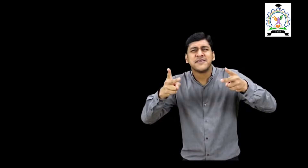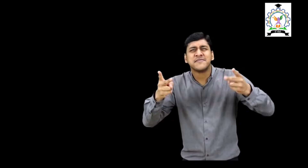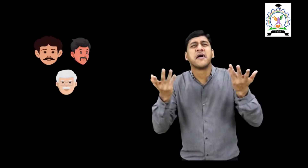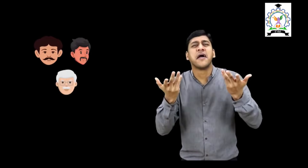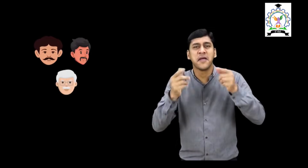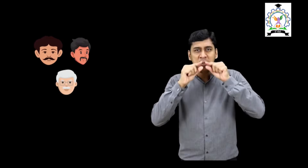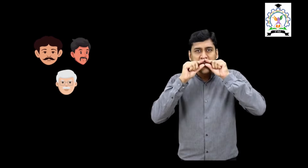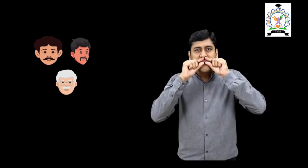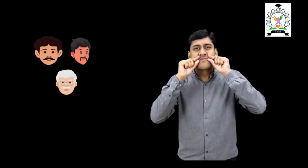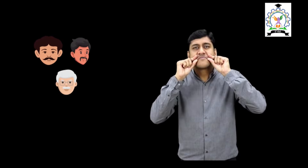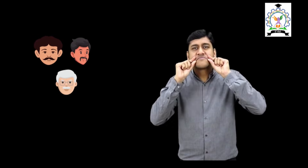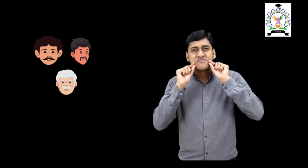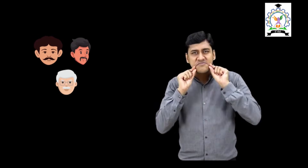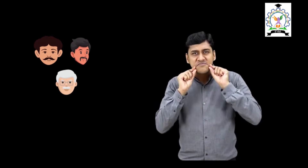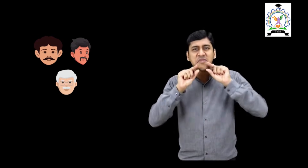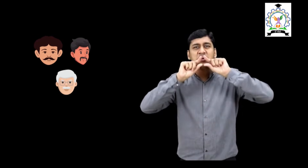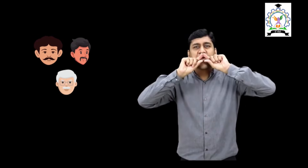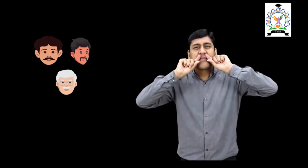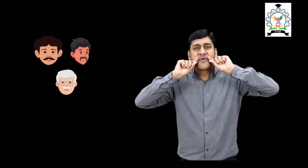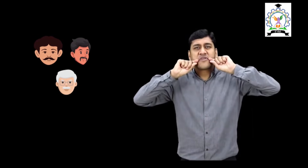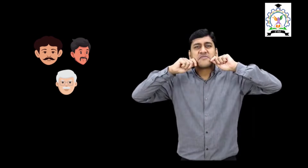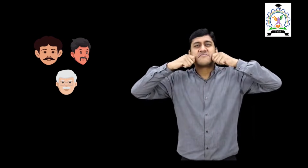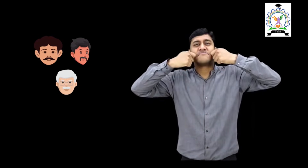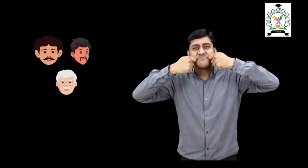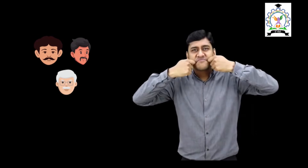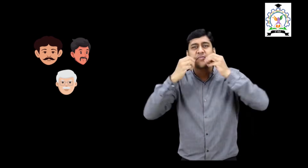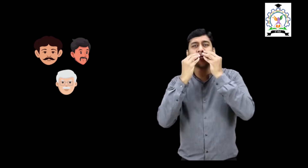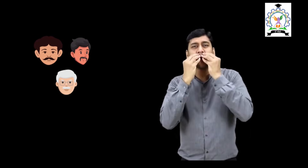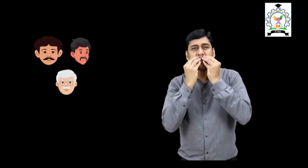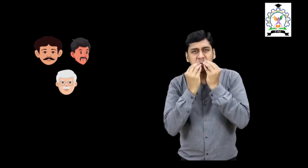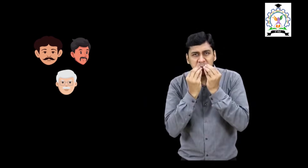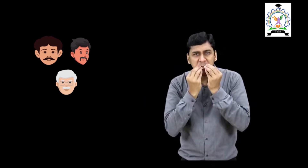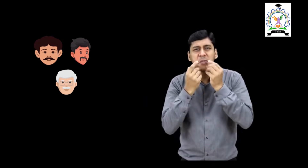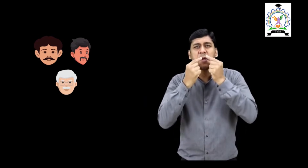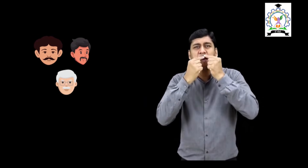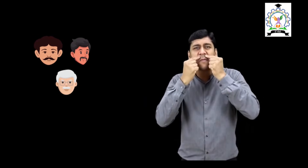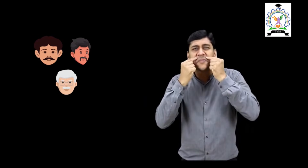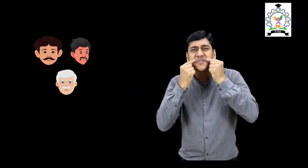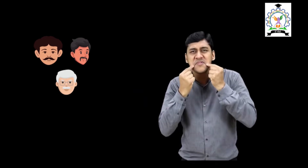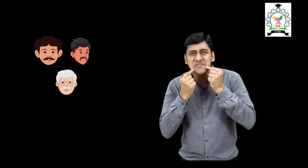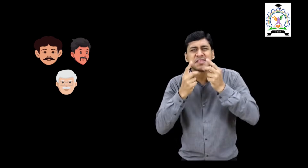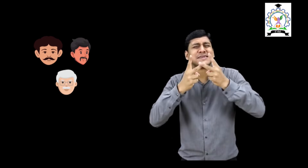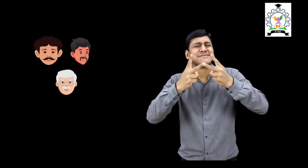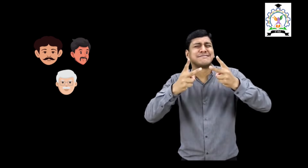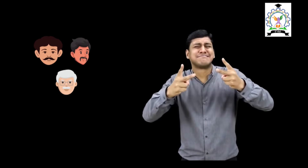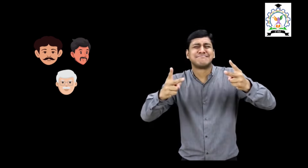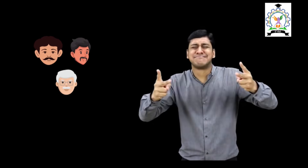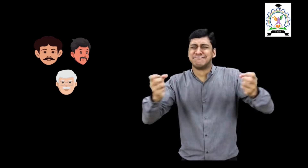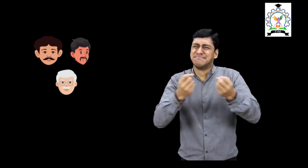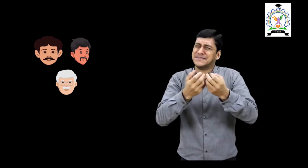सीधी, कुछ ऊपर की तरफ घूमी हुई, या फिर कुछ नीचे की तरफ झुकी हुई, और हम उन्हें उनकी मूछों